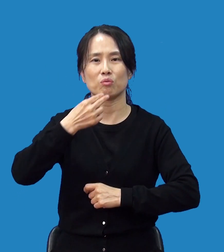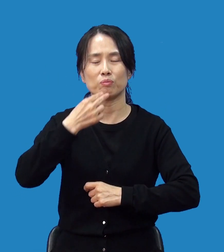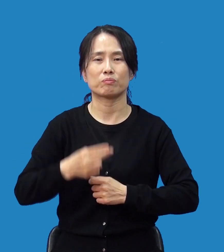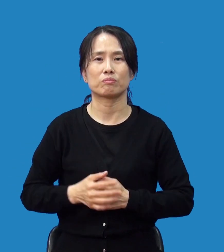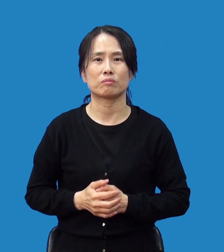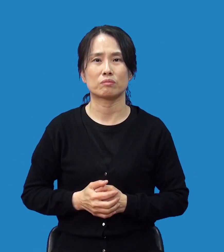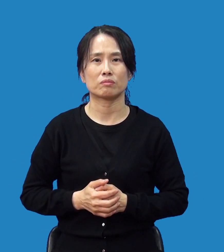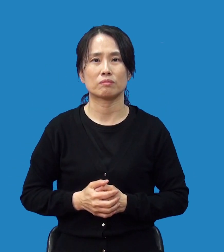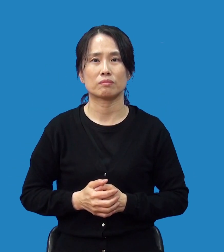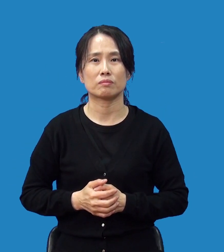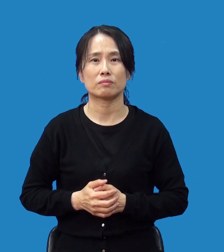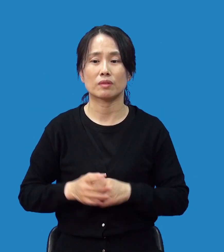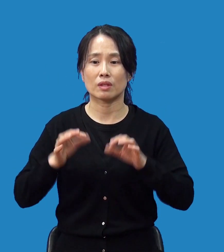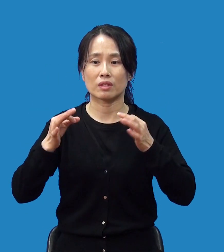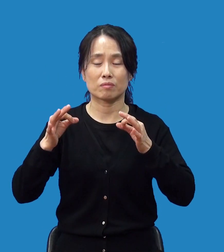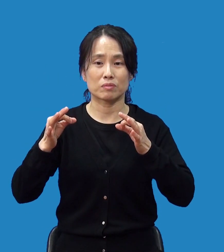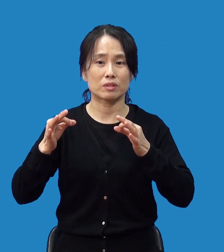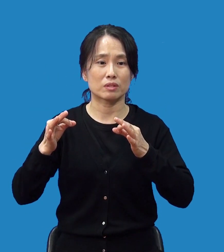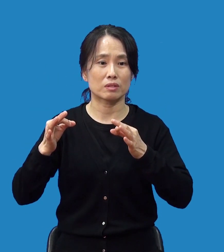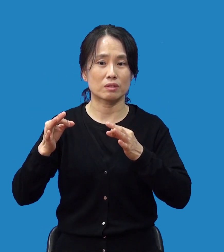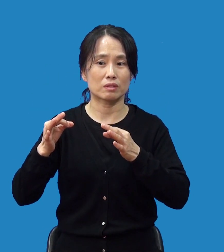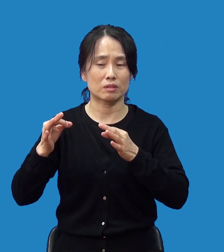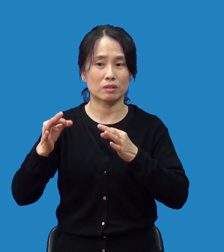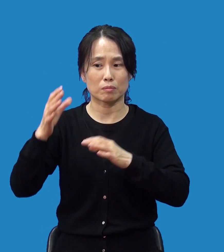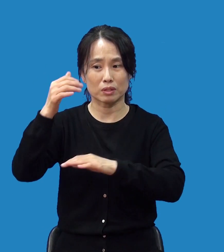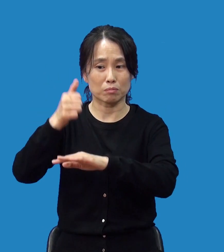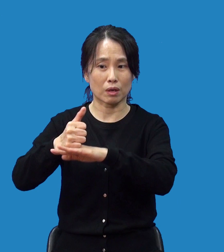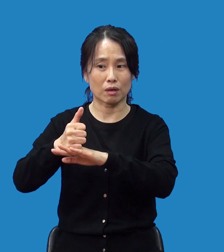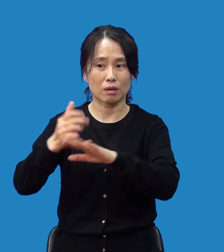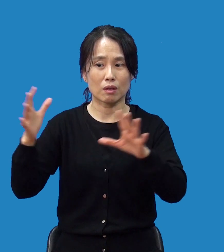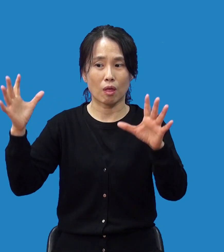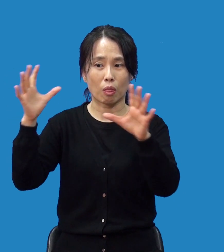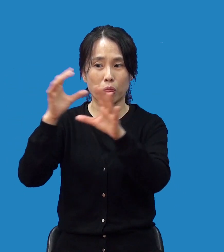여러분 김씨 일가의 그 마지막이 보이지 않습니까?